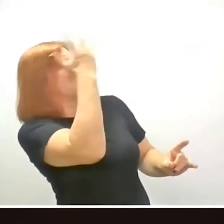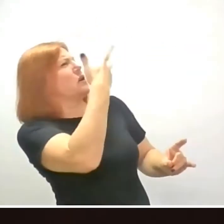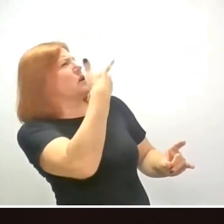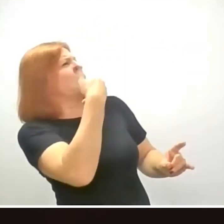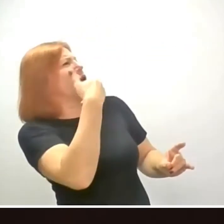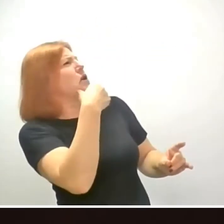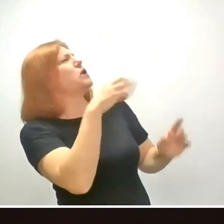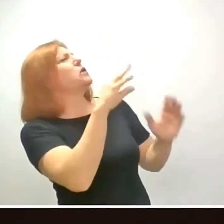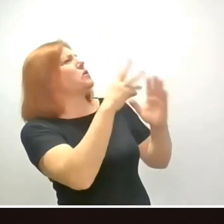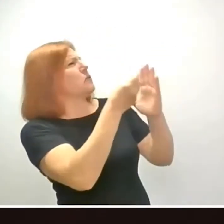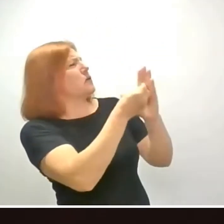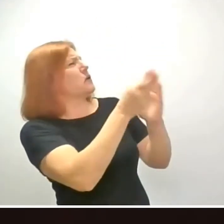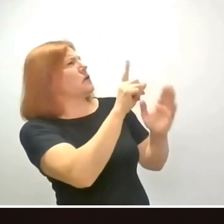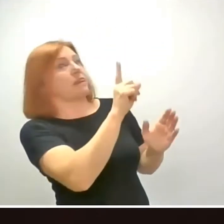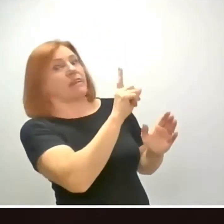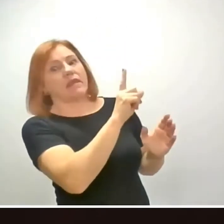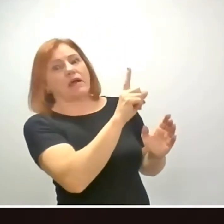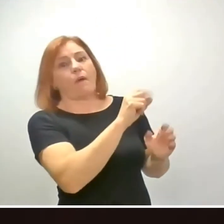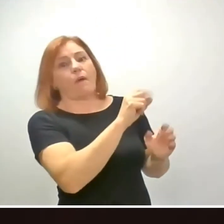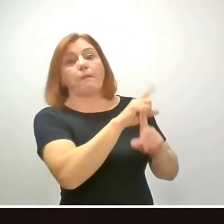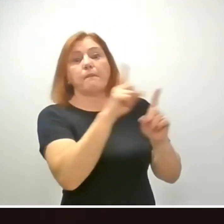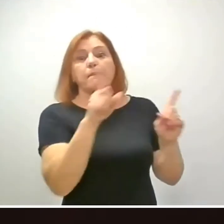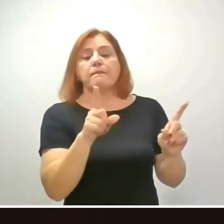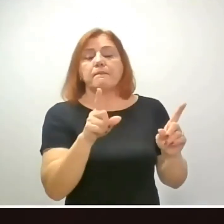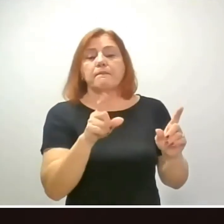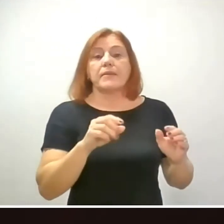para fornecer alimento para os homens. Tá?